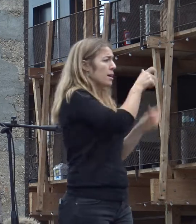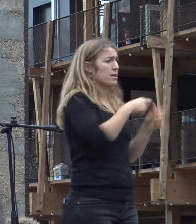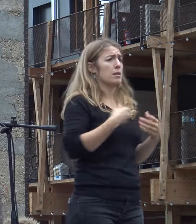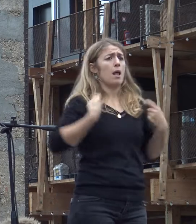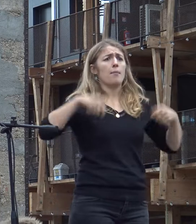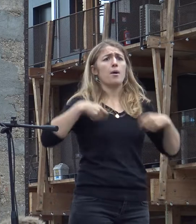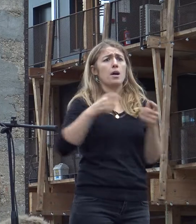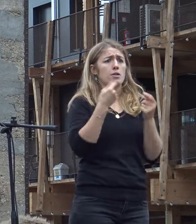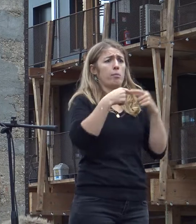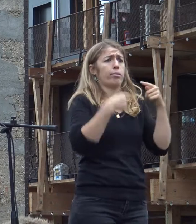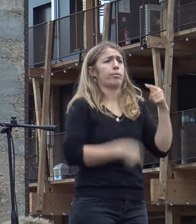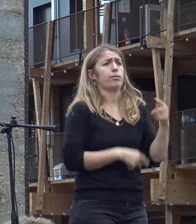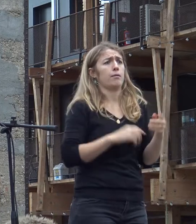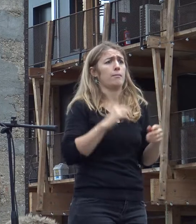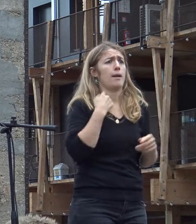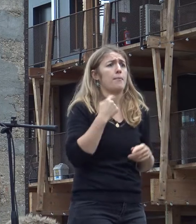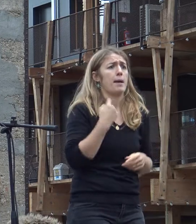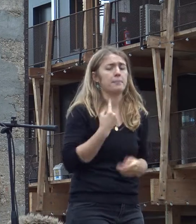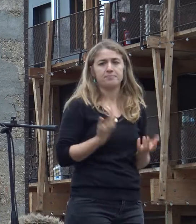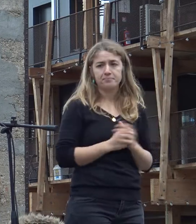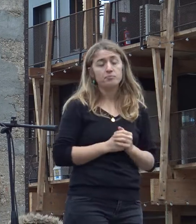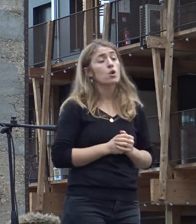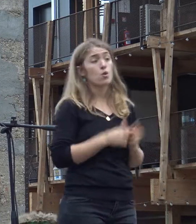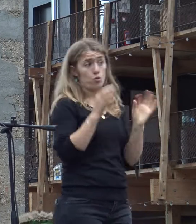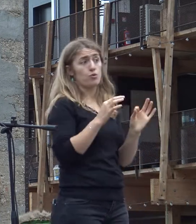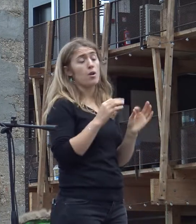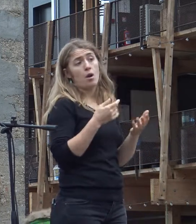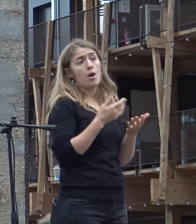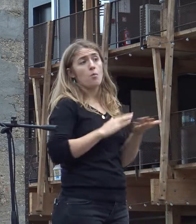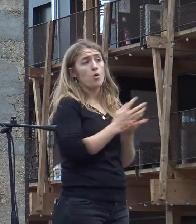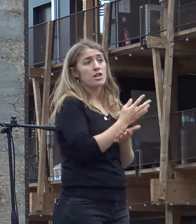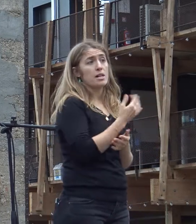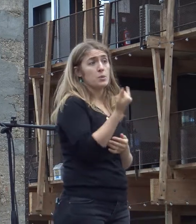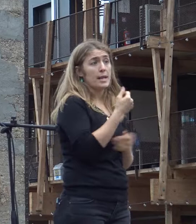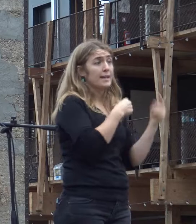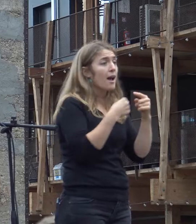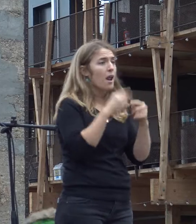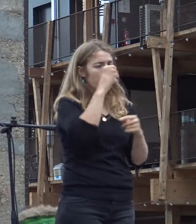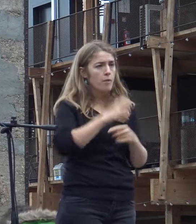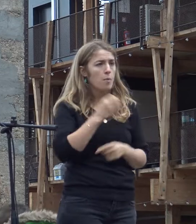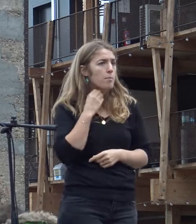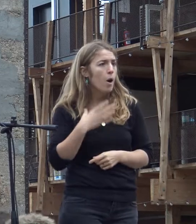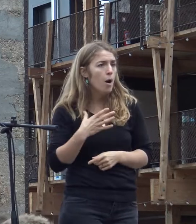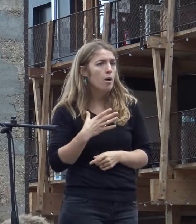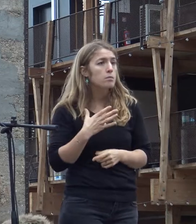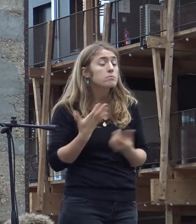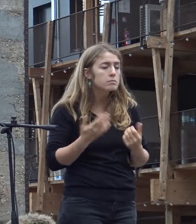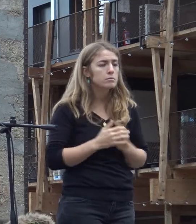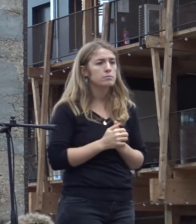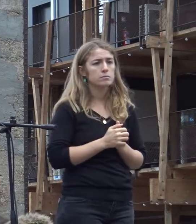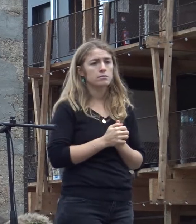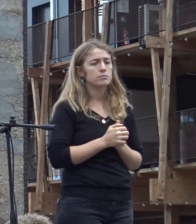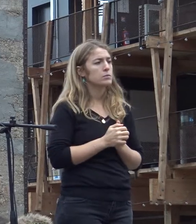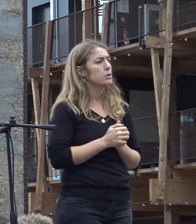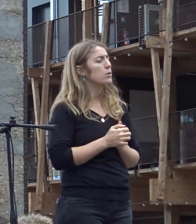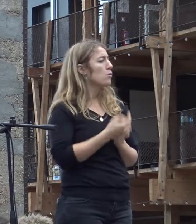grands projets inutiles ressemblent fort à ces éléphants blancs. Il faut tout faire pour ne